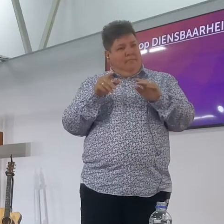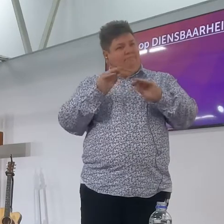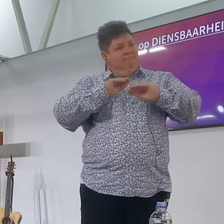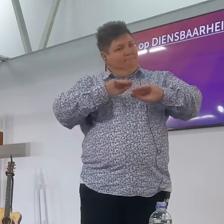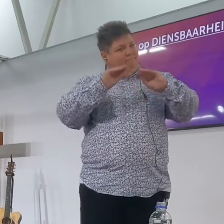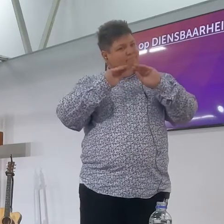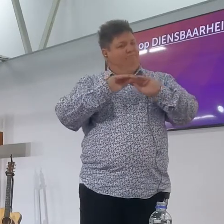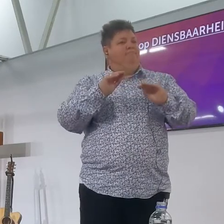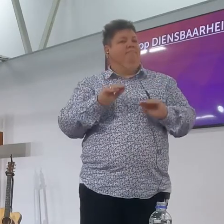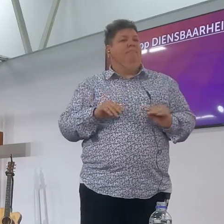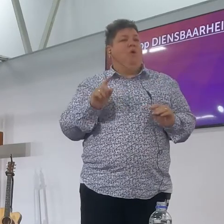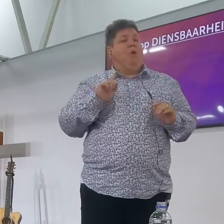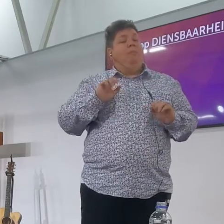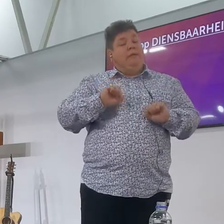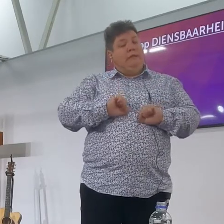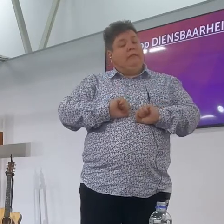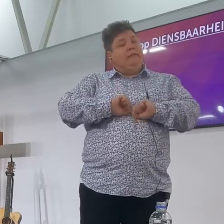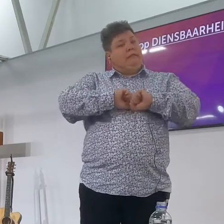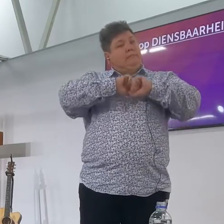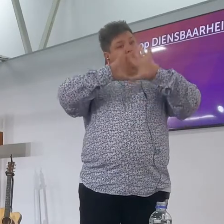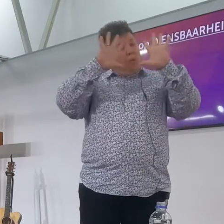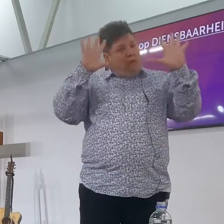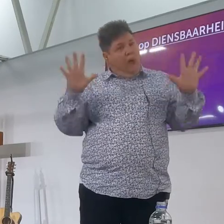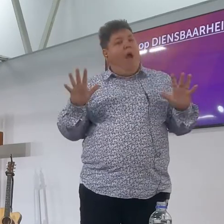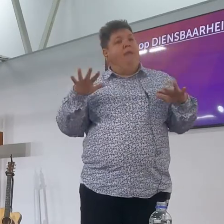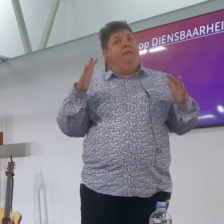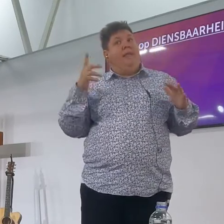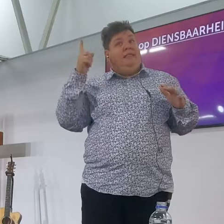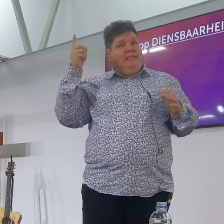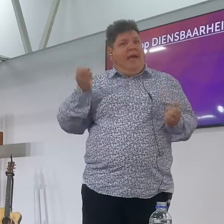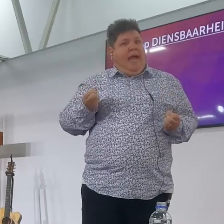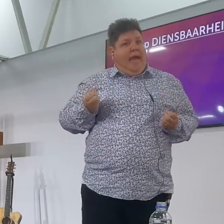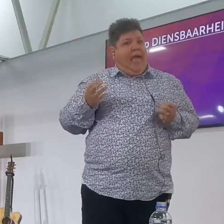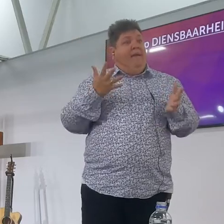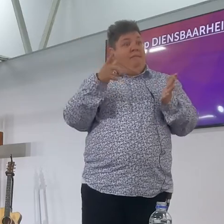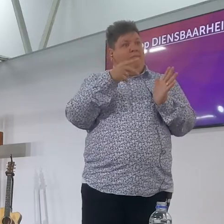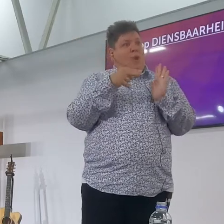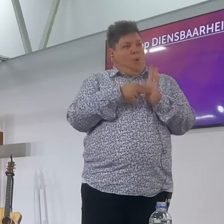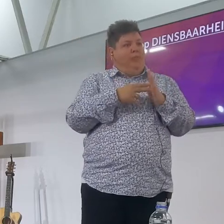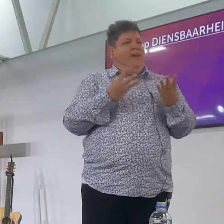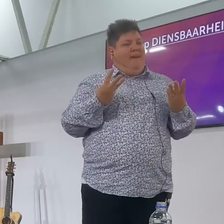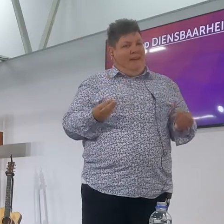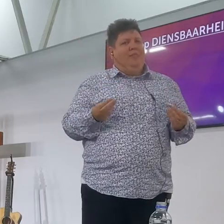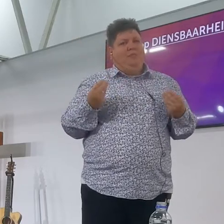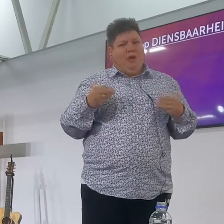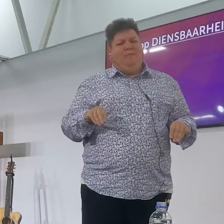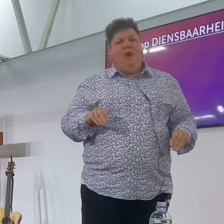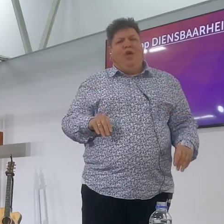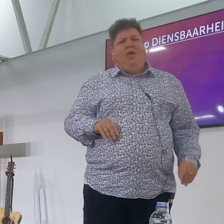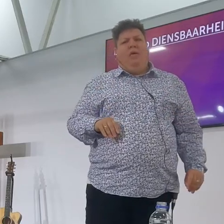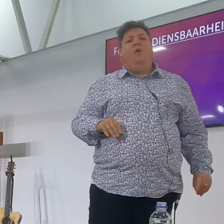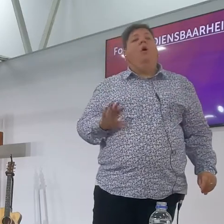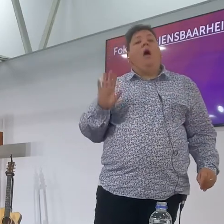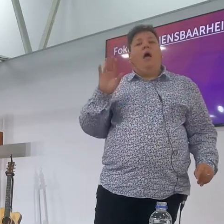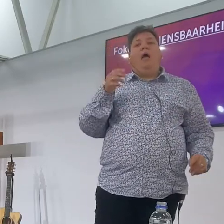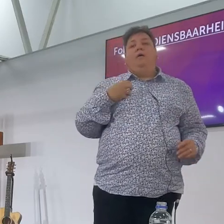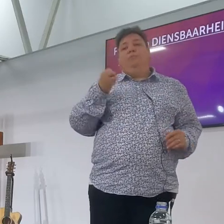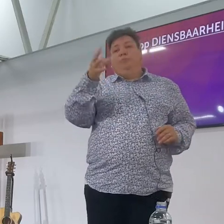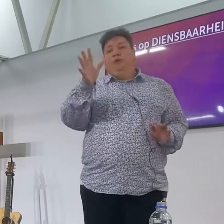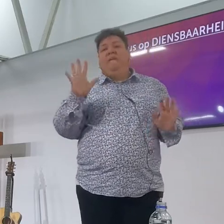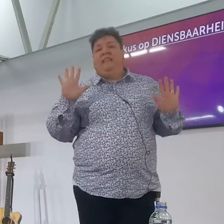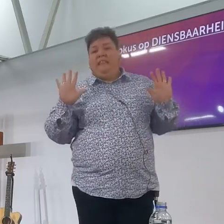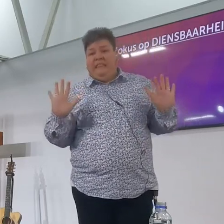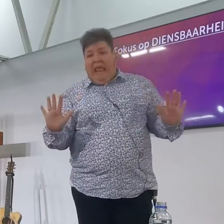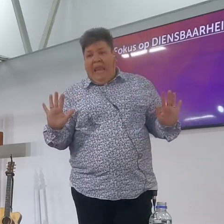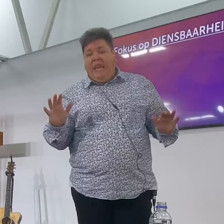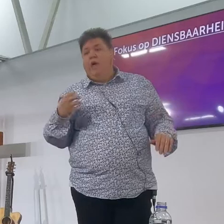het alles spontaan na vore gekom, wanneer dit nodig was om dit te gebruik. Dis iets wat daarvan af, okay, hier is vir jou 10, gaan soek 'n